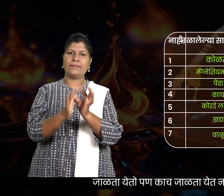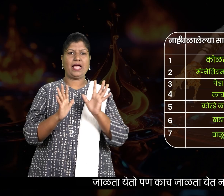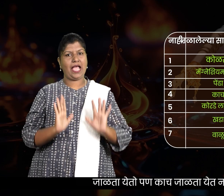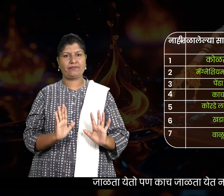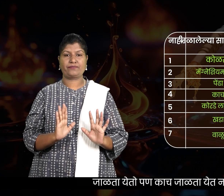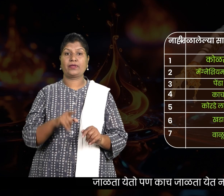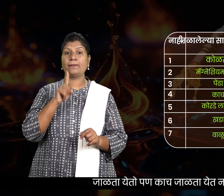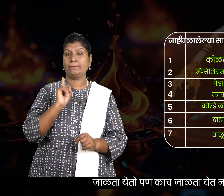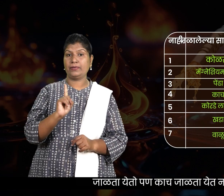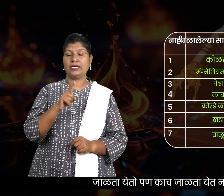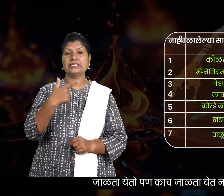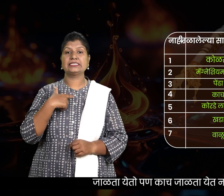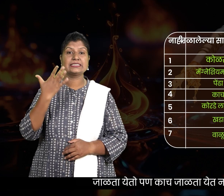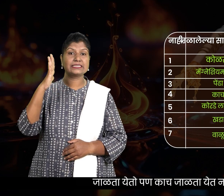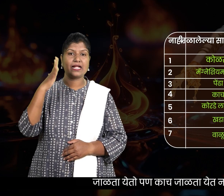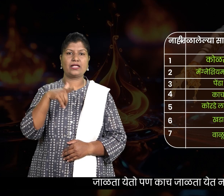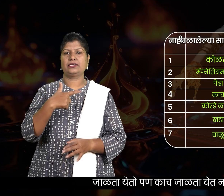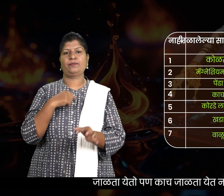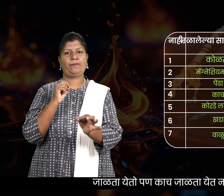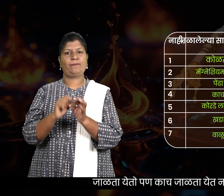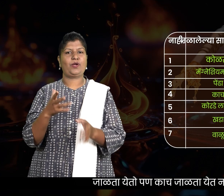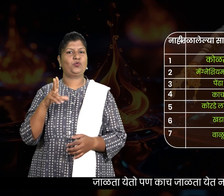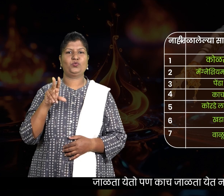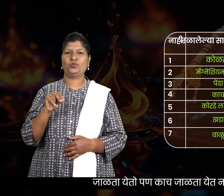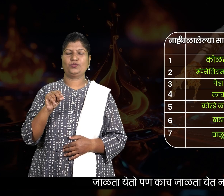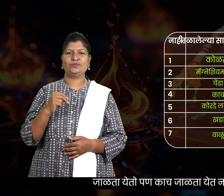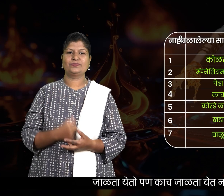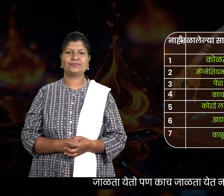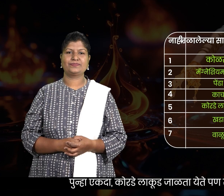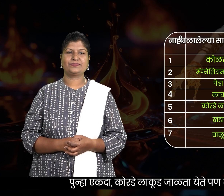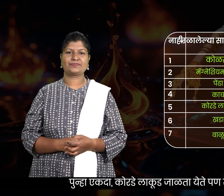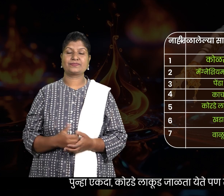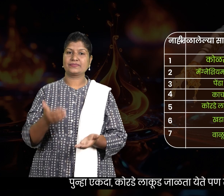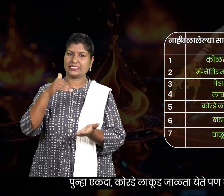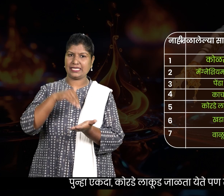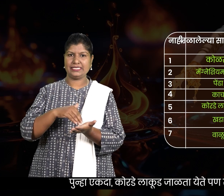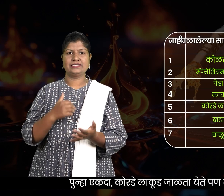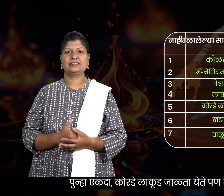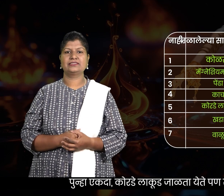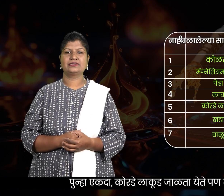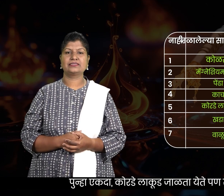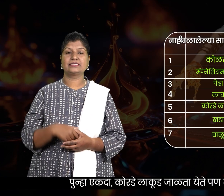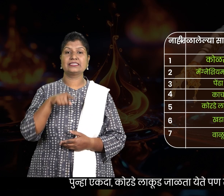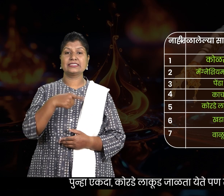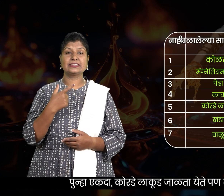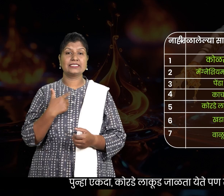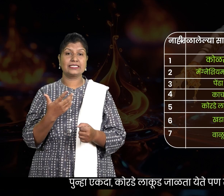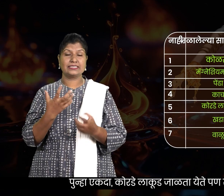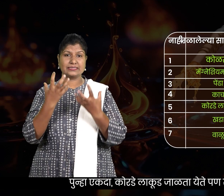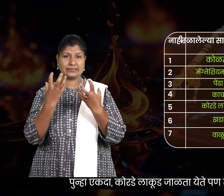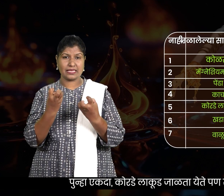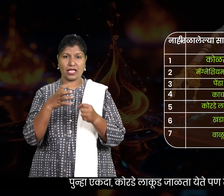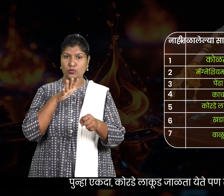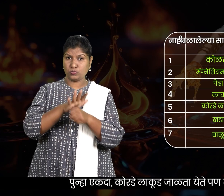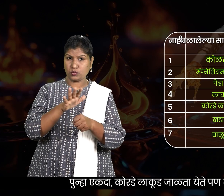जाळता येते, पण काच जाळता येत नाही. पुन्हा एकदा, कोरडे लाकूड जाळता